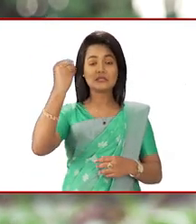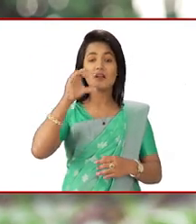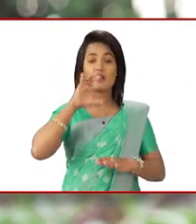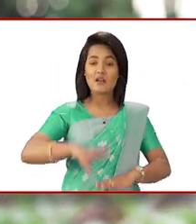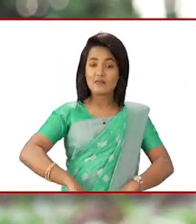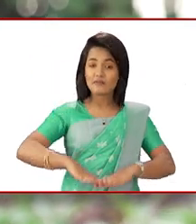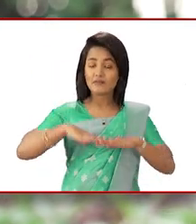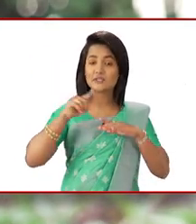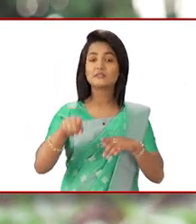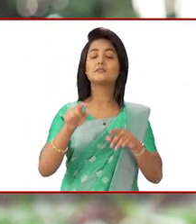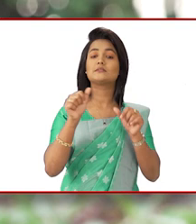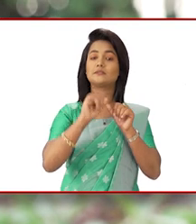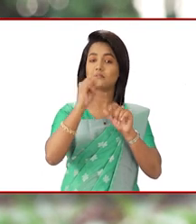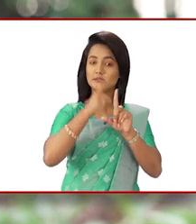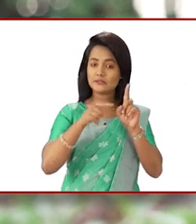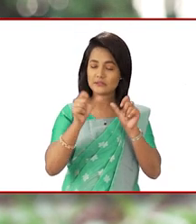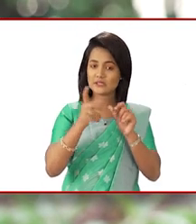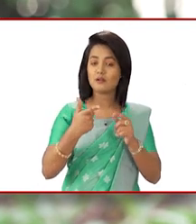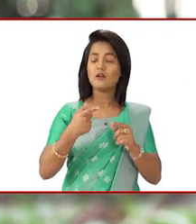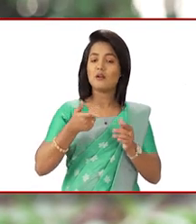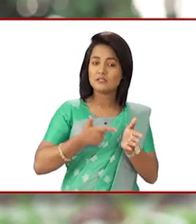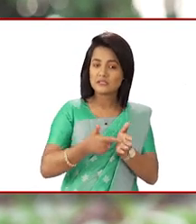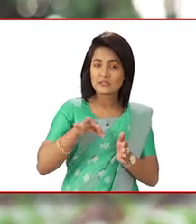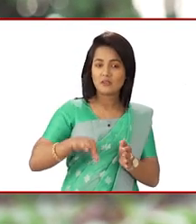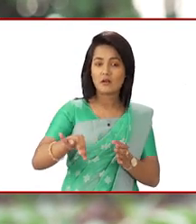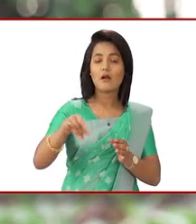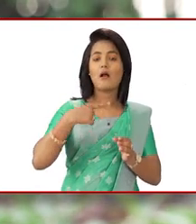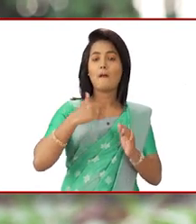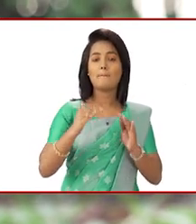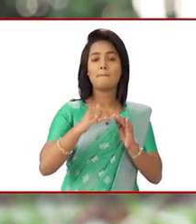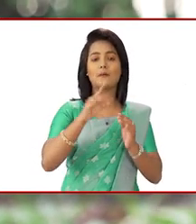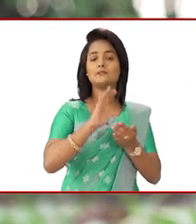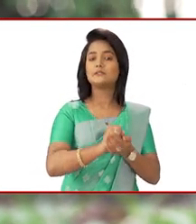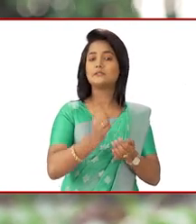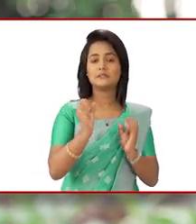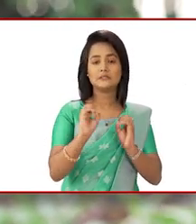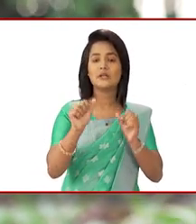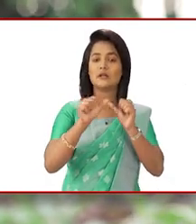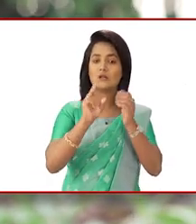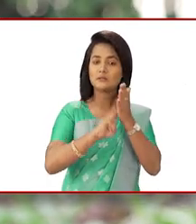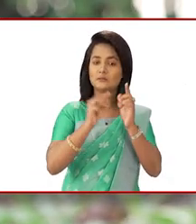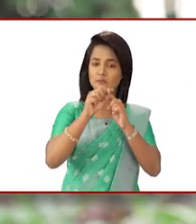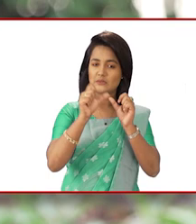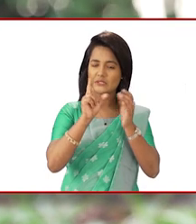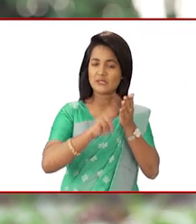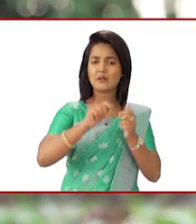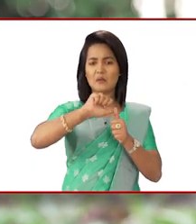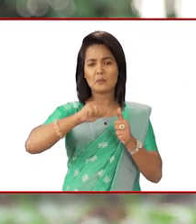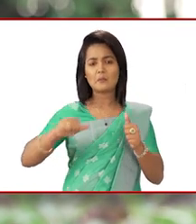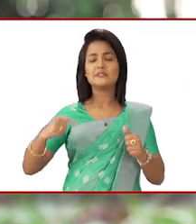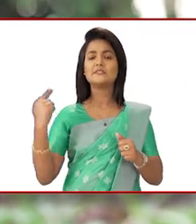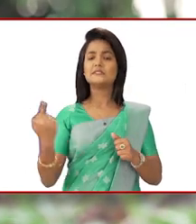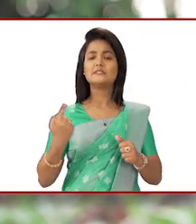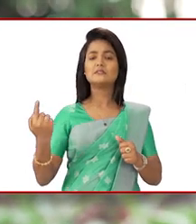যেমন আইলা আইয়েছে, এসে আমাদের কৃষি থেকে কোনো গাছ বাড়িতে রাখিনি। তারপরে আপন এসে বুলবুলি এসে এইবার যে বন্যা